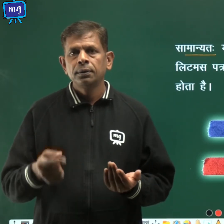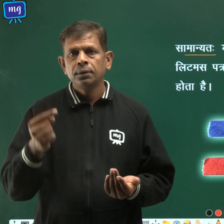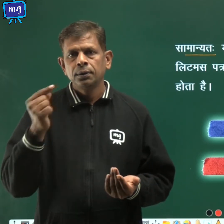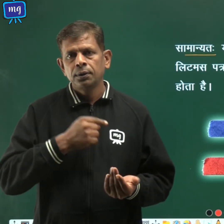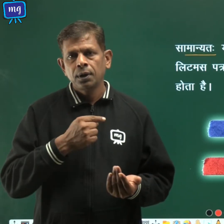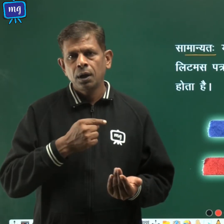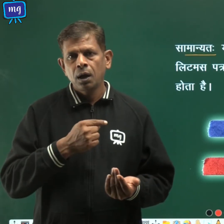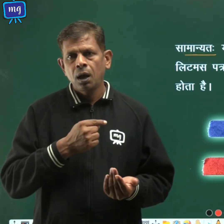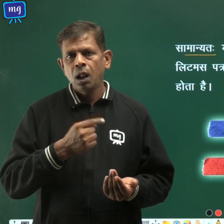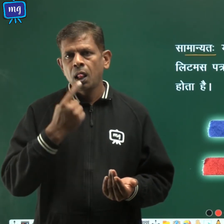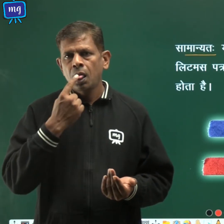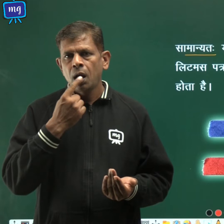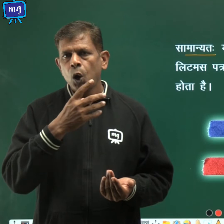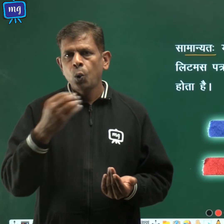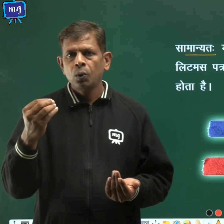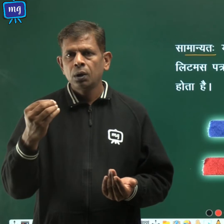यह लाल और